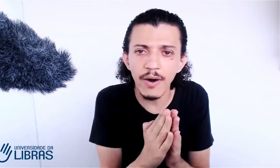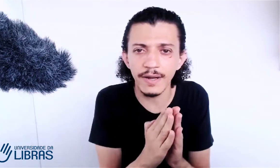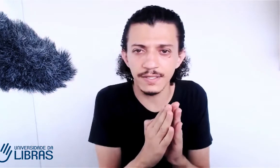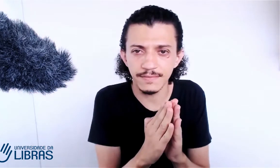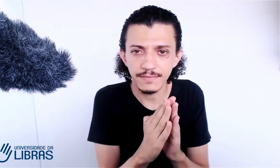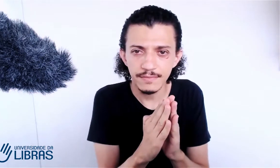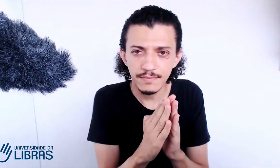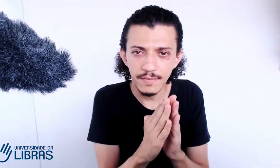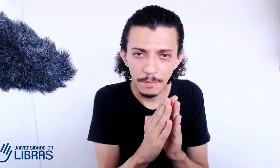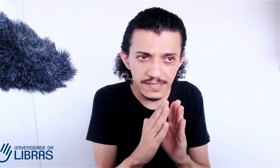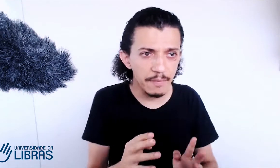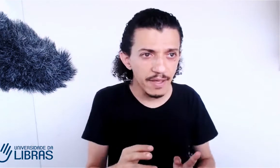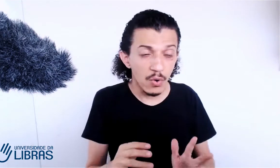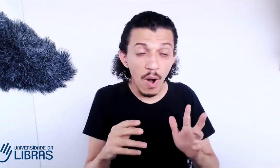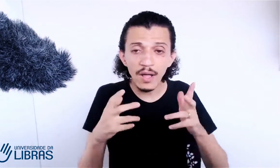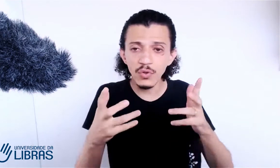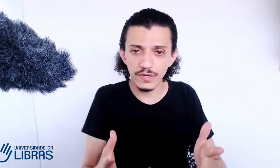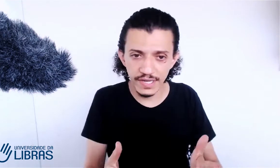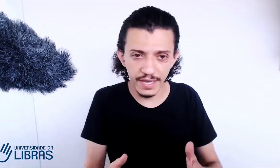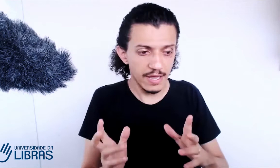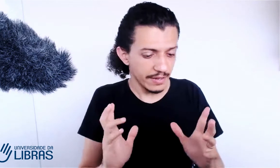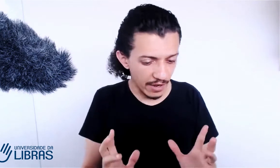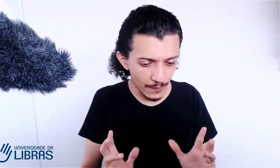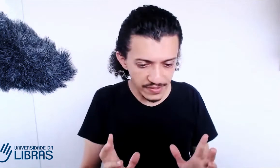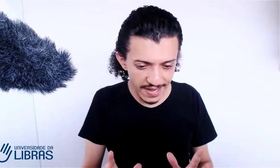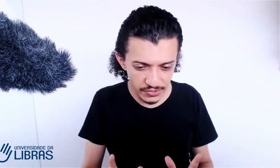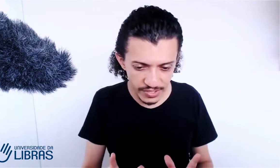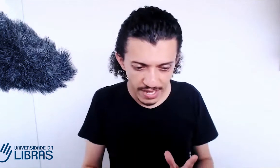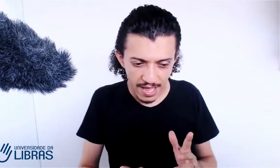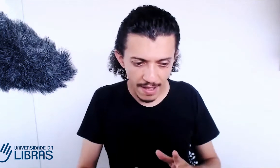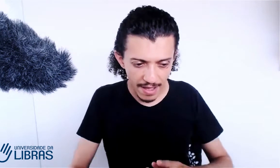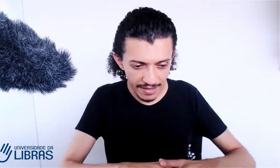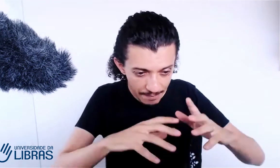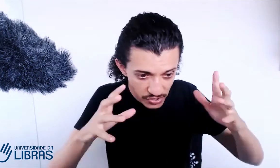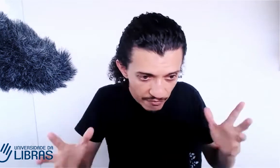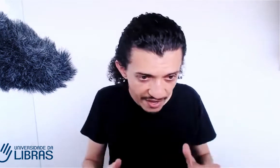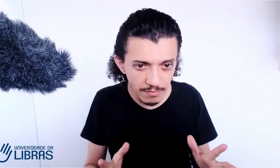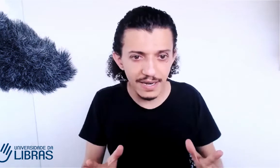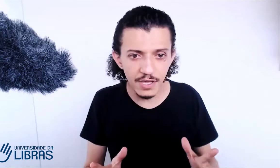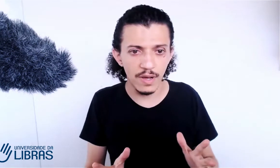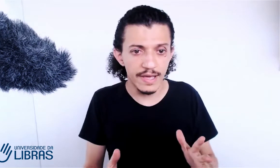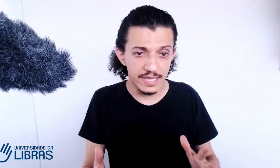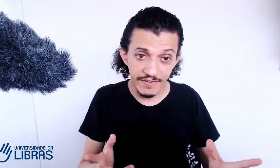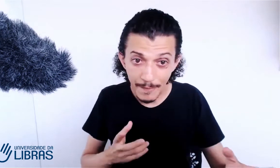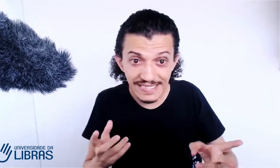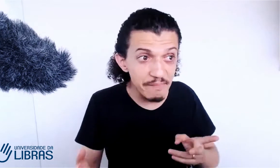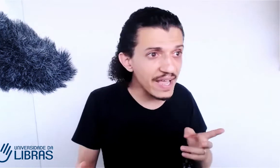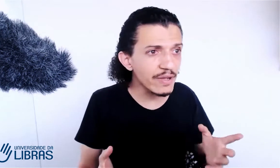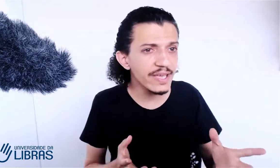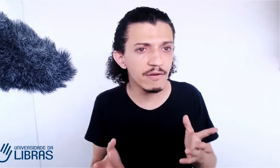menores. Percebe? Quando você está no processo de ir absorvendo uma língua, e você vai percebendo aquilo,